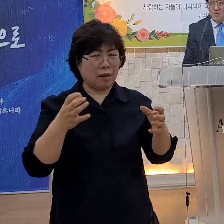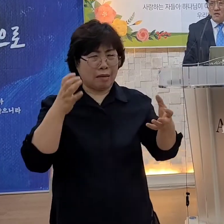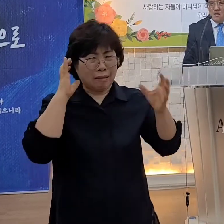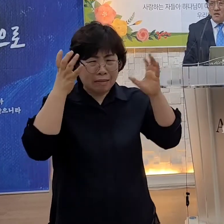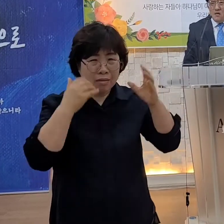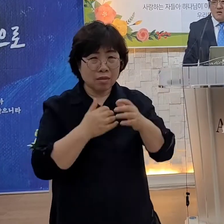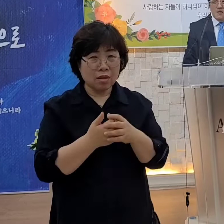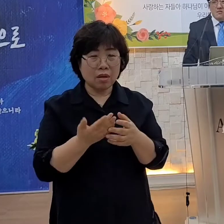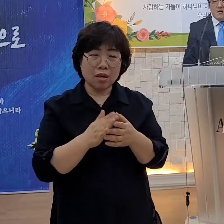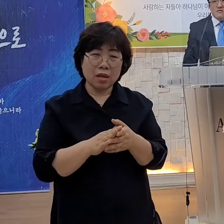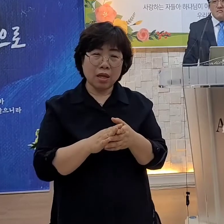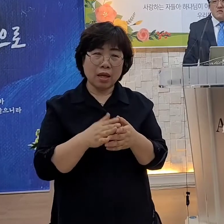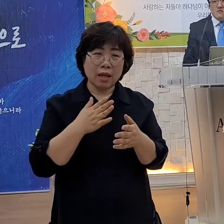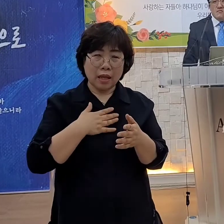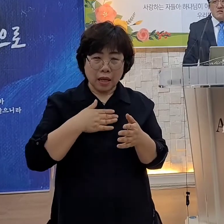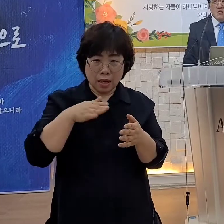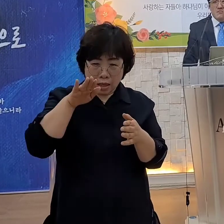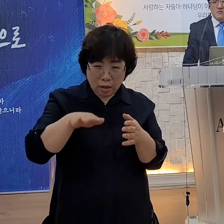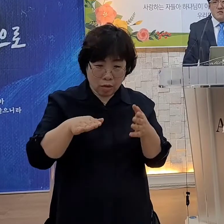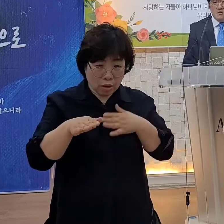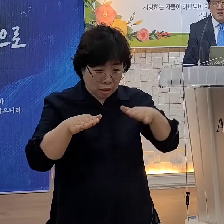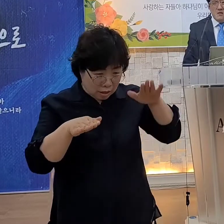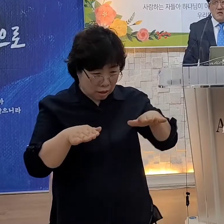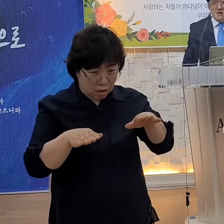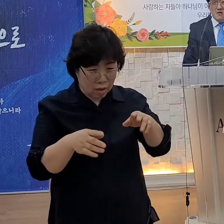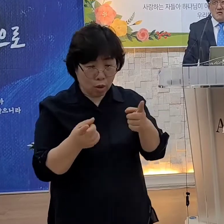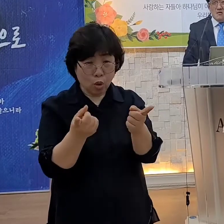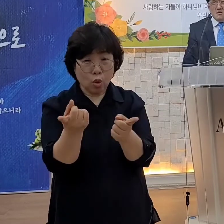이해되십니까? 제가 예를 들면 찬양하면